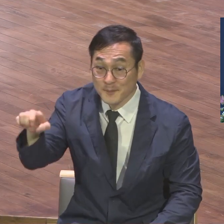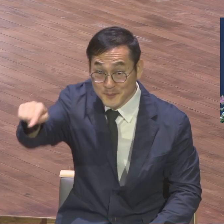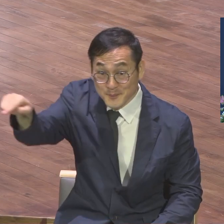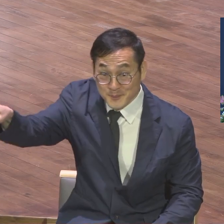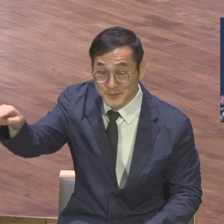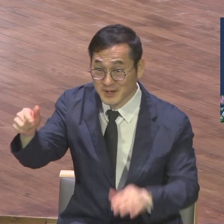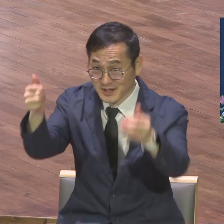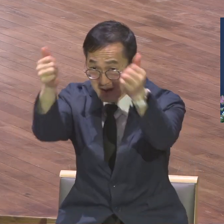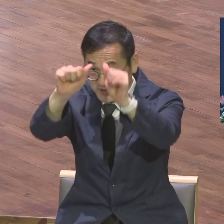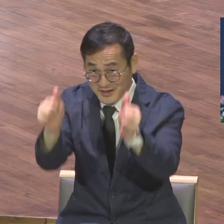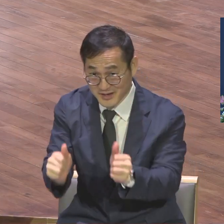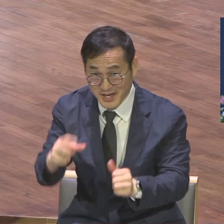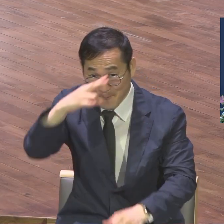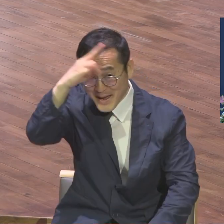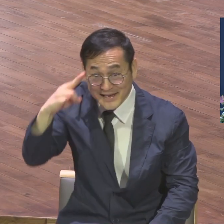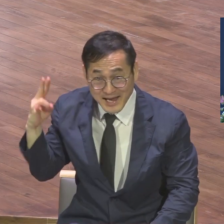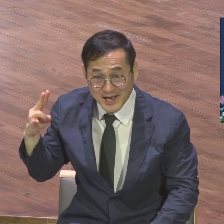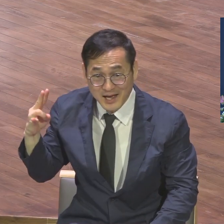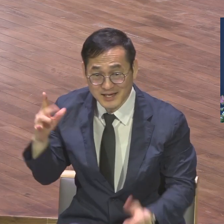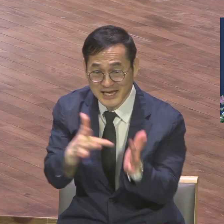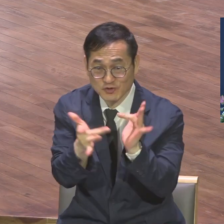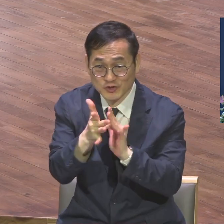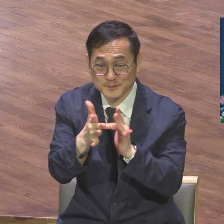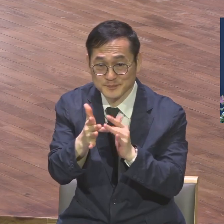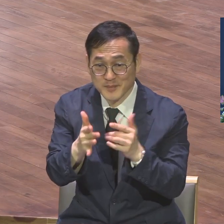마리아 우상으로 다 도배를 다 해놨다니까.